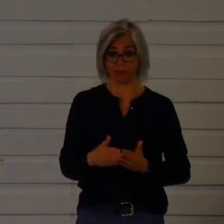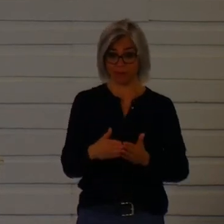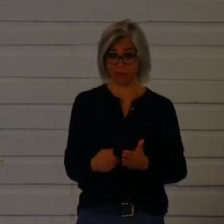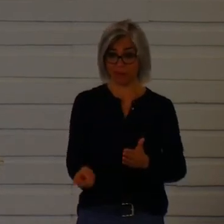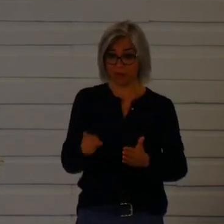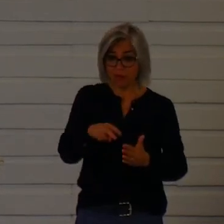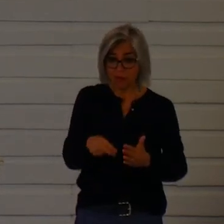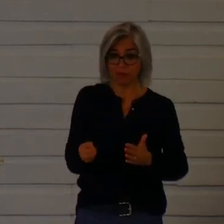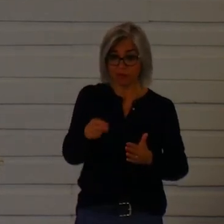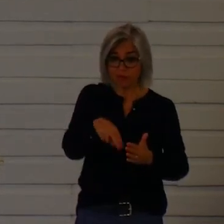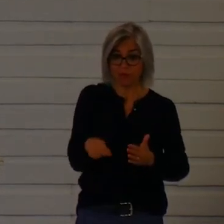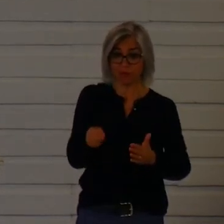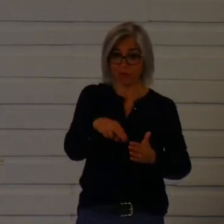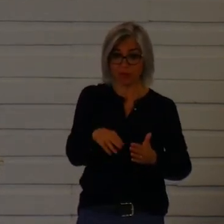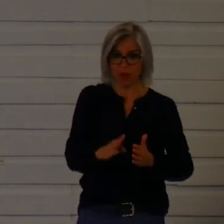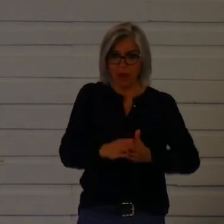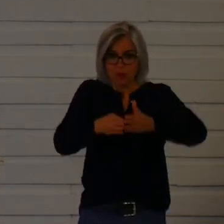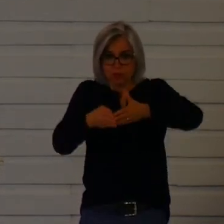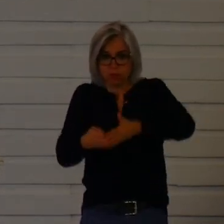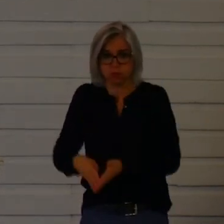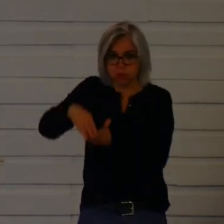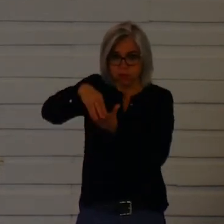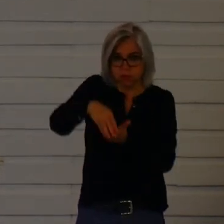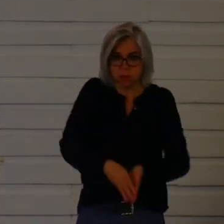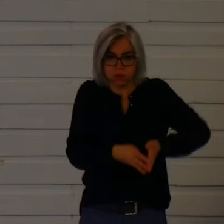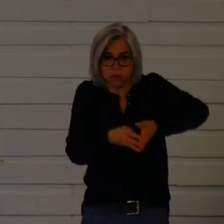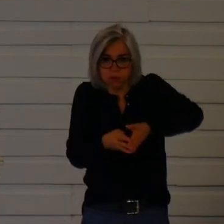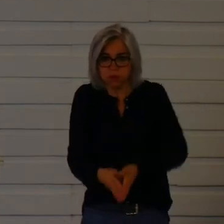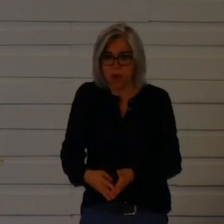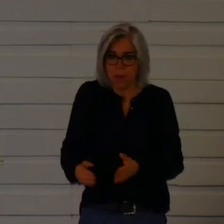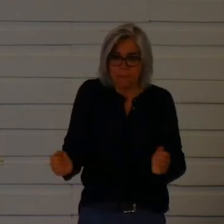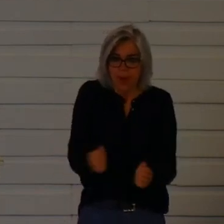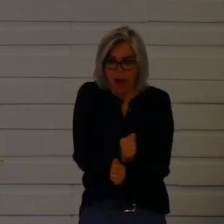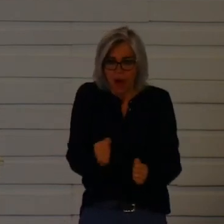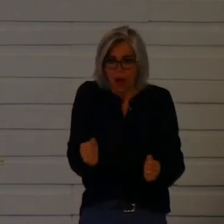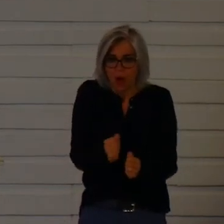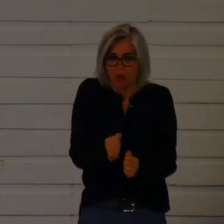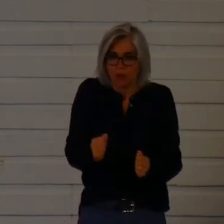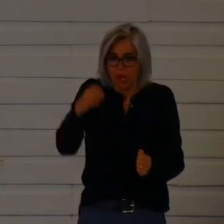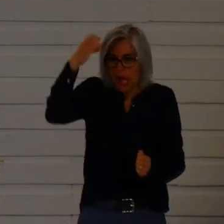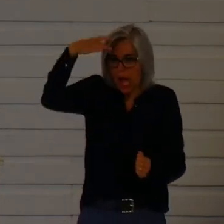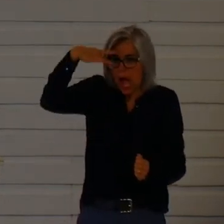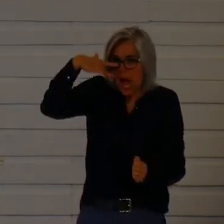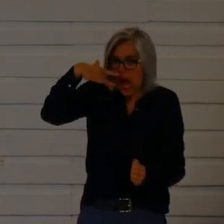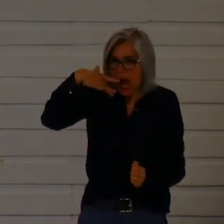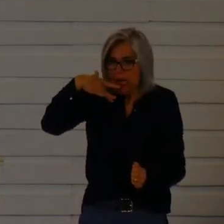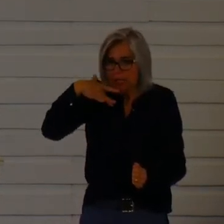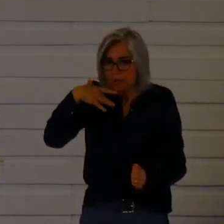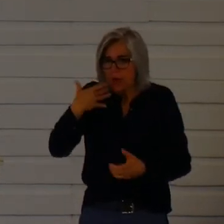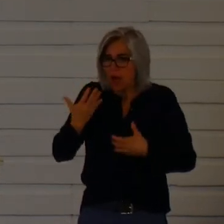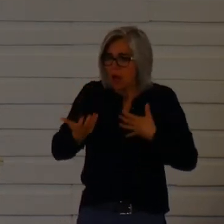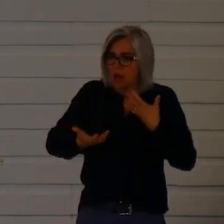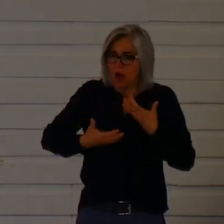Traballano, barcollano come ubriachi e tutta la loro abilità svanisce. Ma nell'angoscia, cioè in mezzo